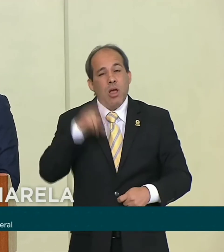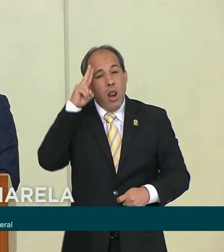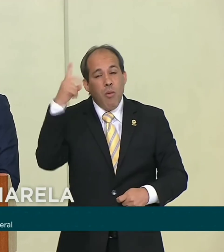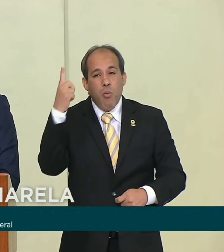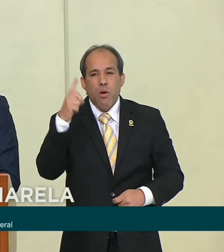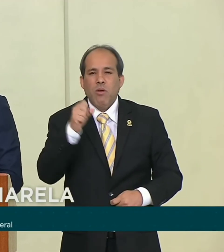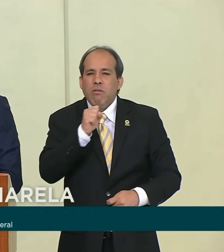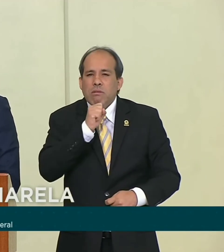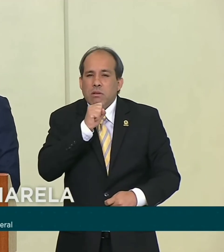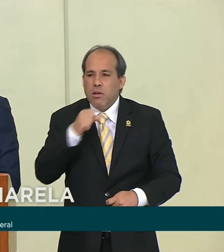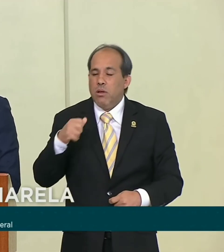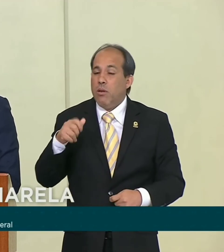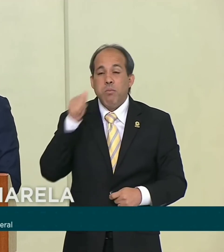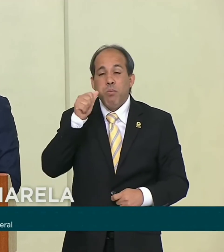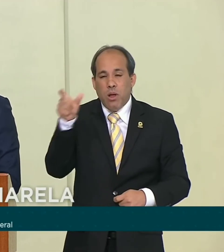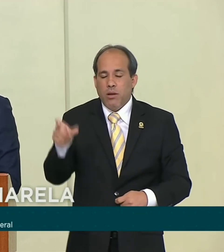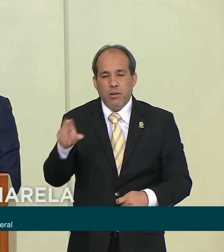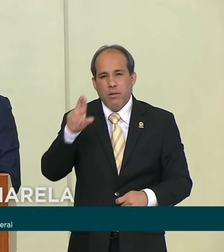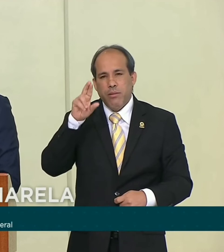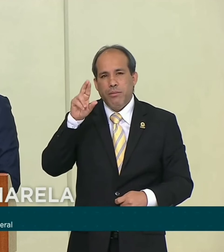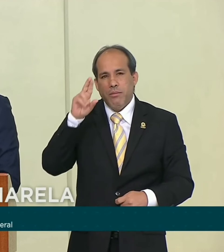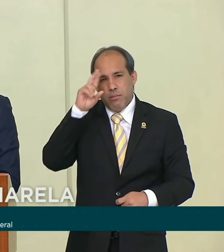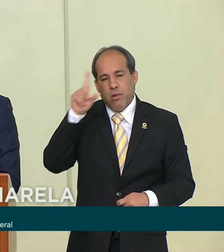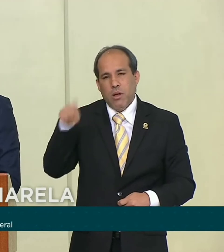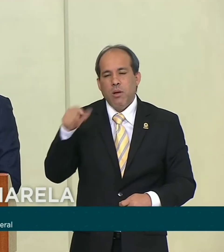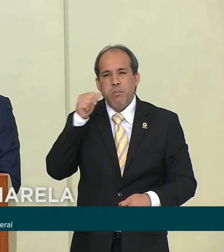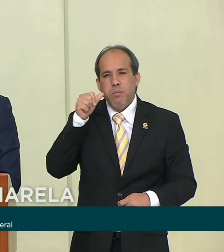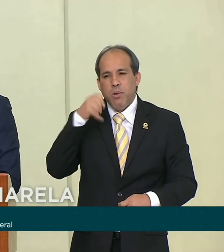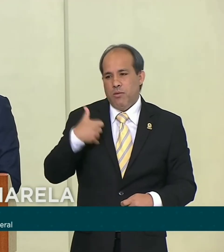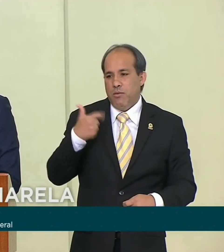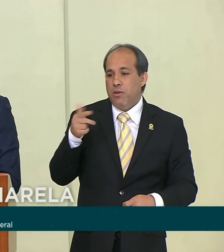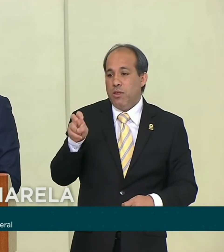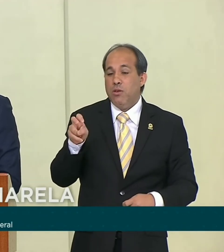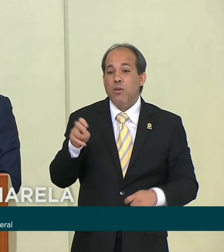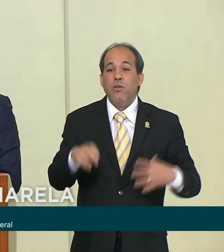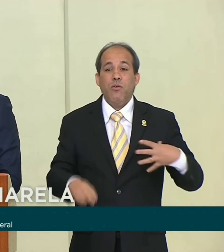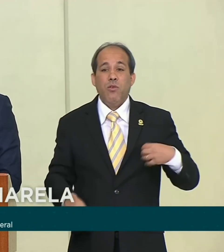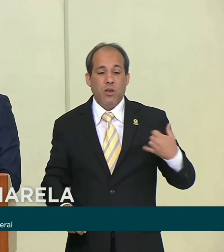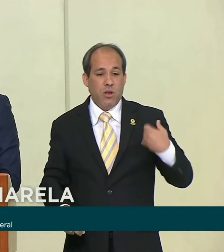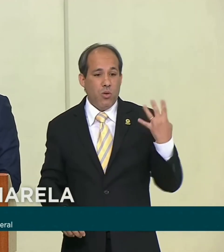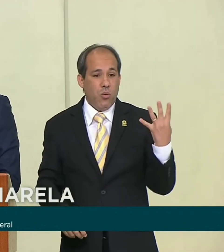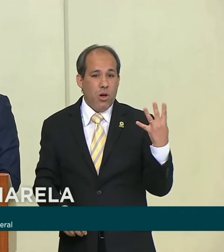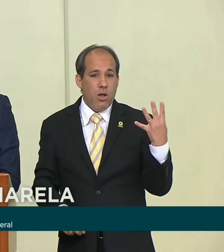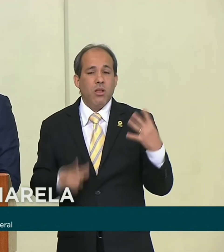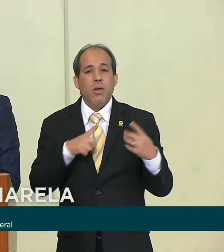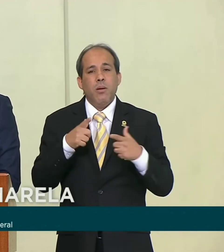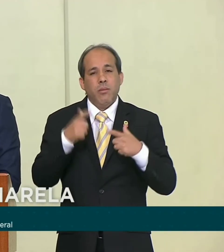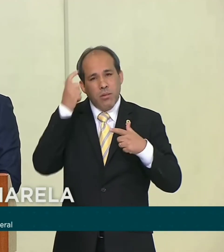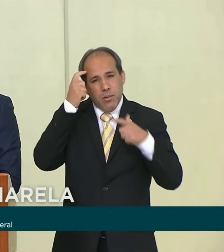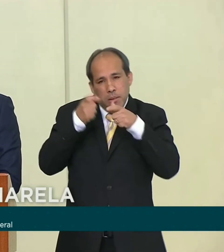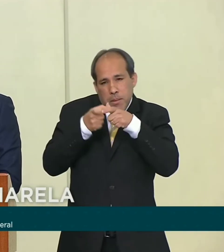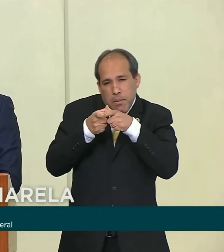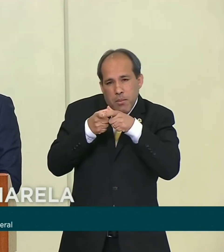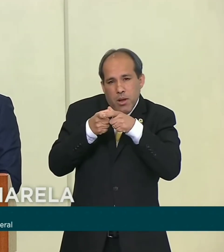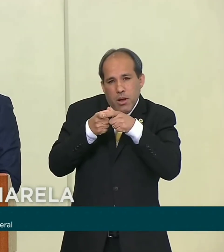senhora mamãe de 25 anos de idade né isso e tem uma filha de quatro anos de idade com hidrocefalia